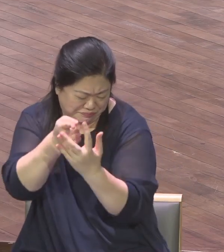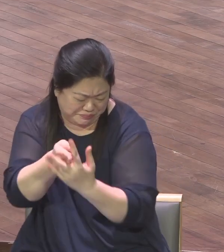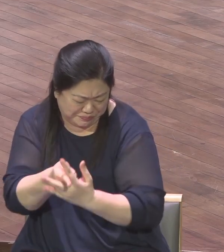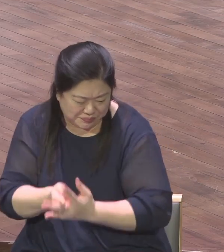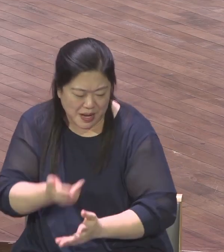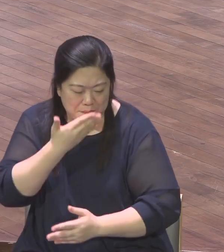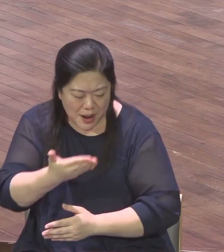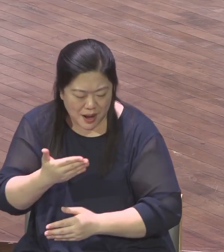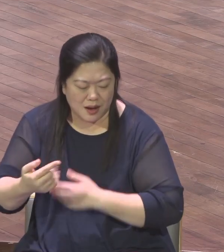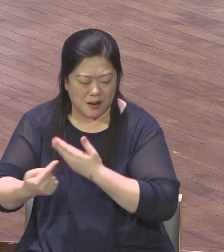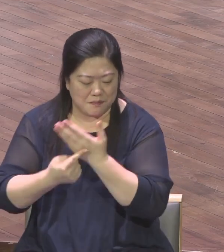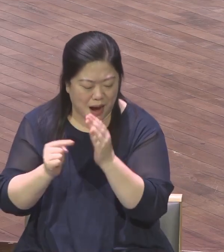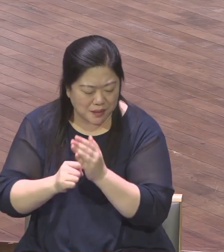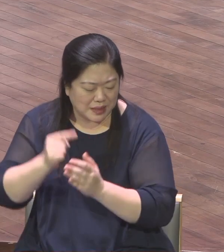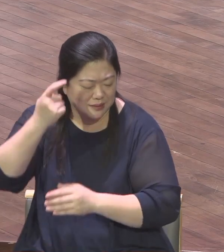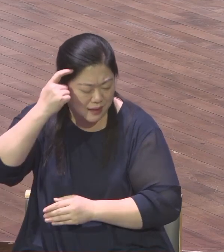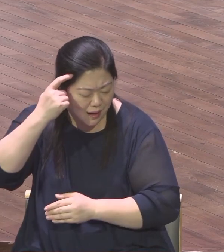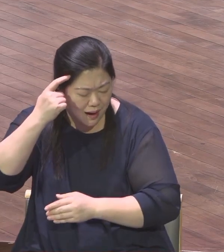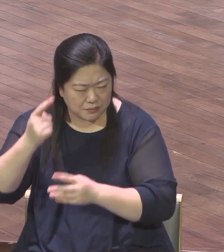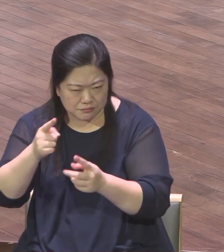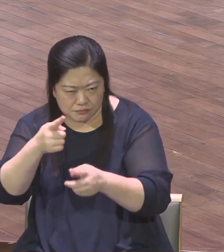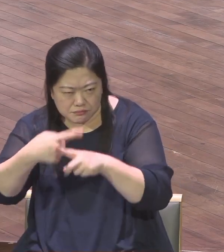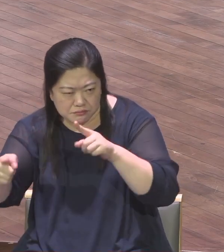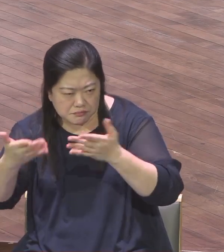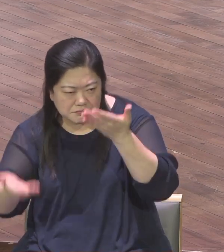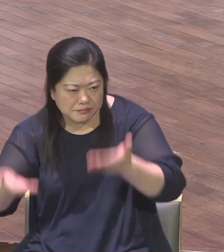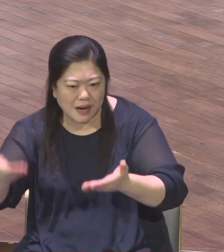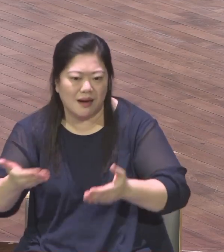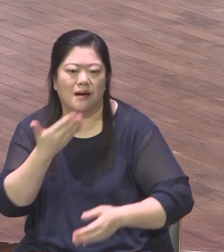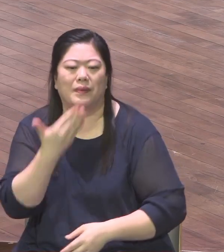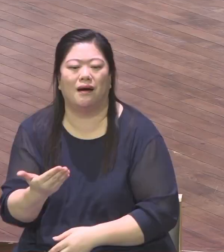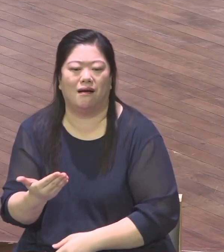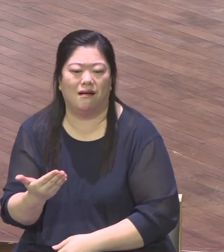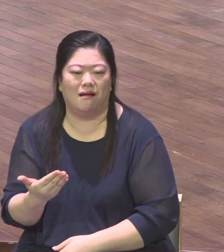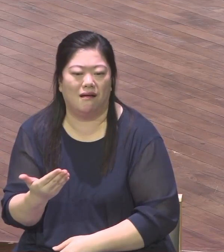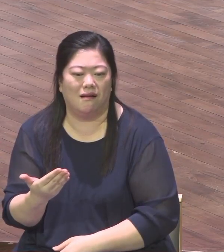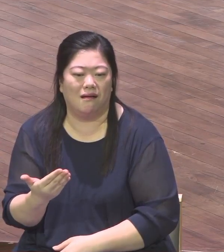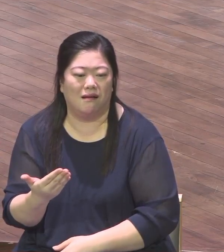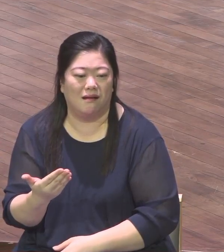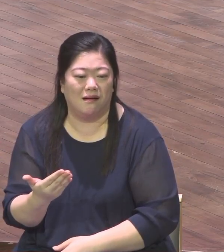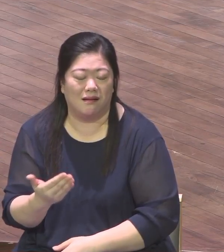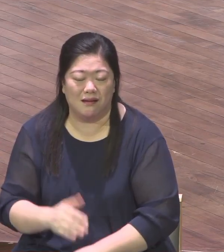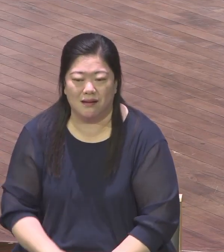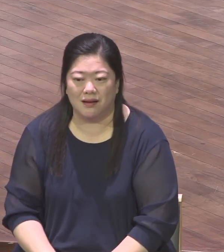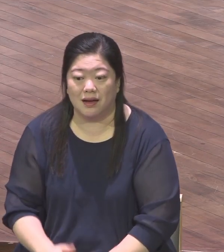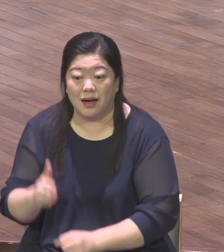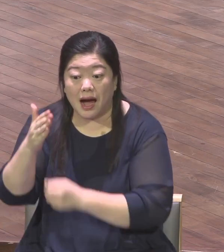마음과 생각의 뜻을 판단하신다. 다 판단해요. 하나님